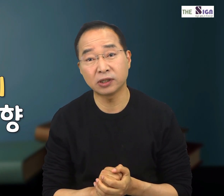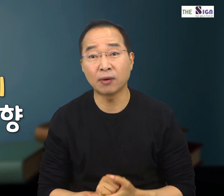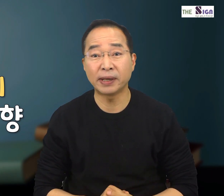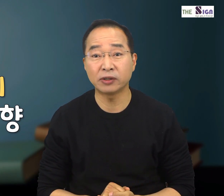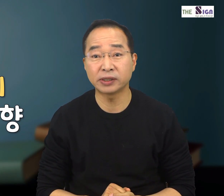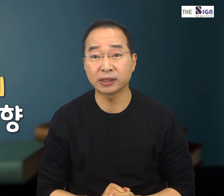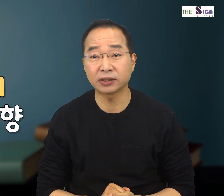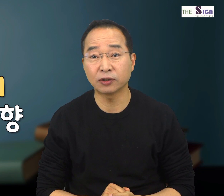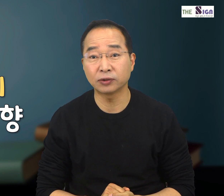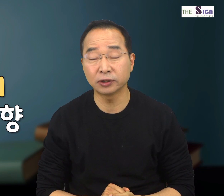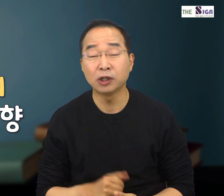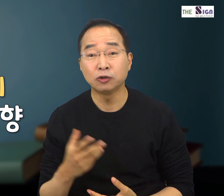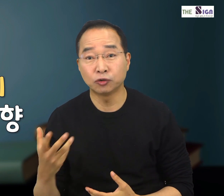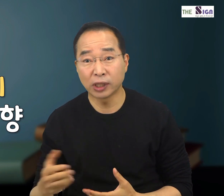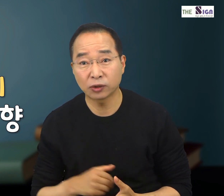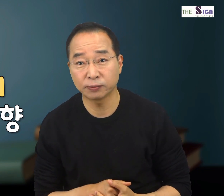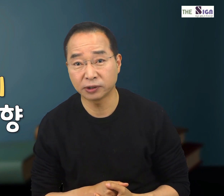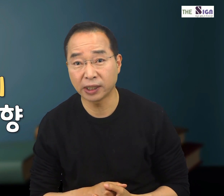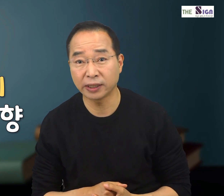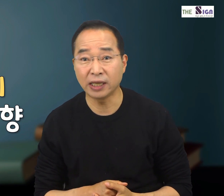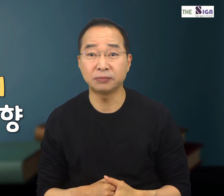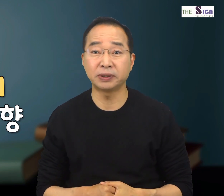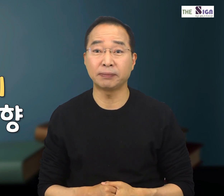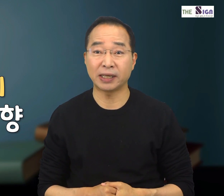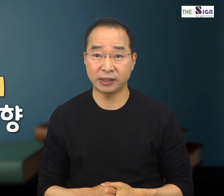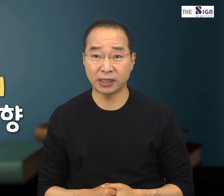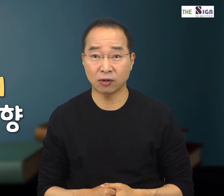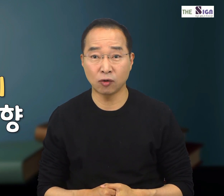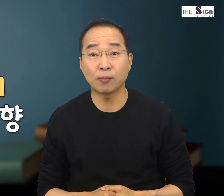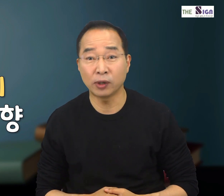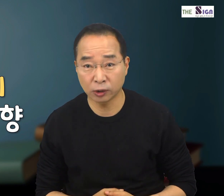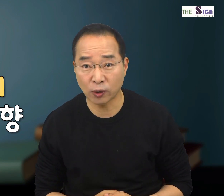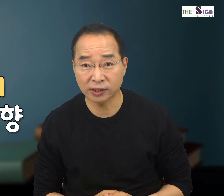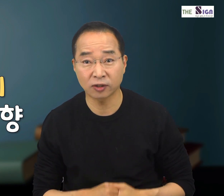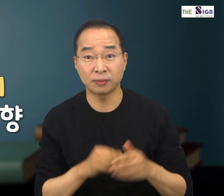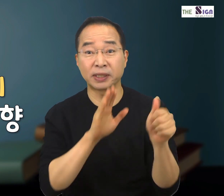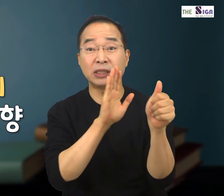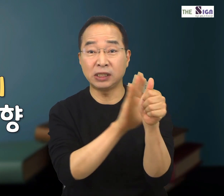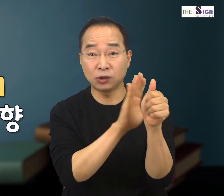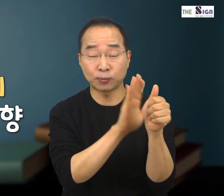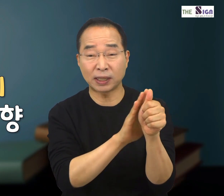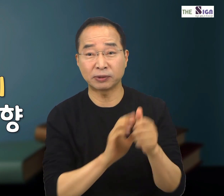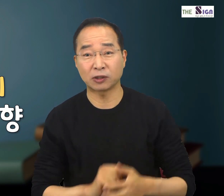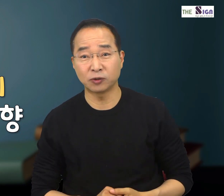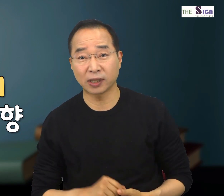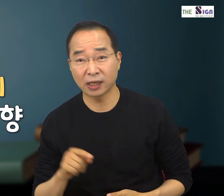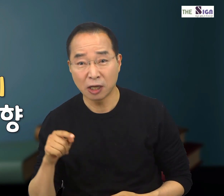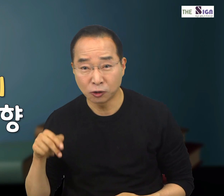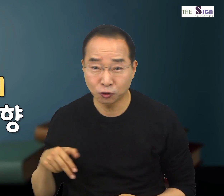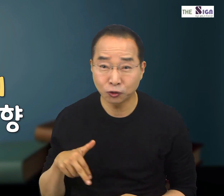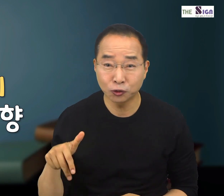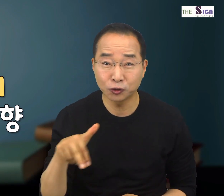연말 연시 같은 경우는 누군가를 돕는데 내 이름을 밝히지 않고 몰래 도왔어 그러면 이 돕다보다도 쭉